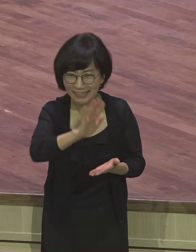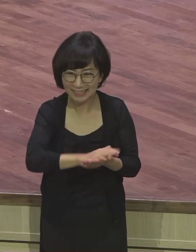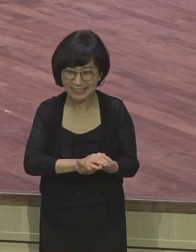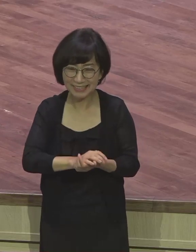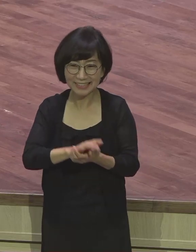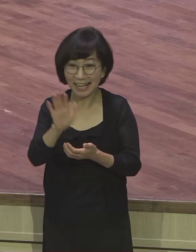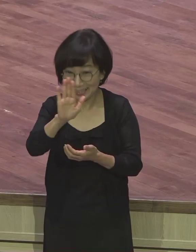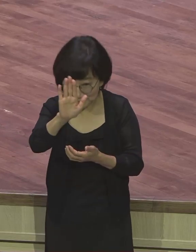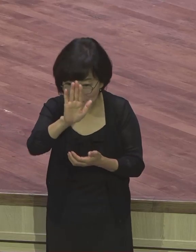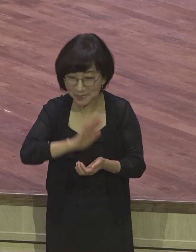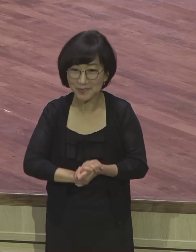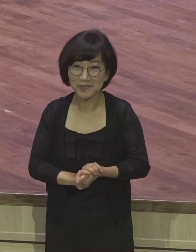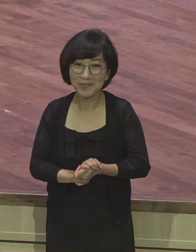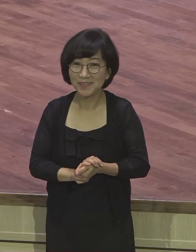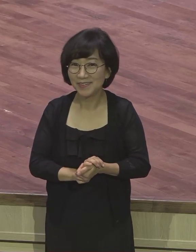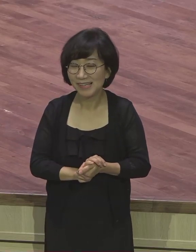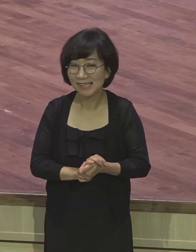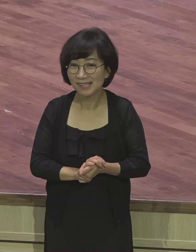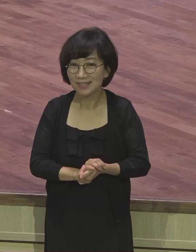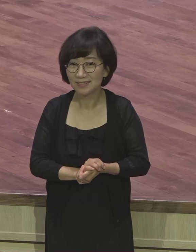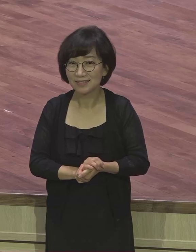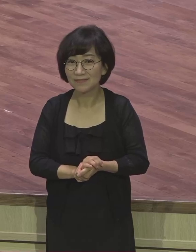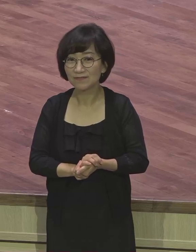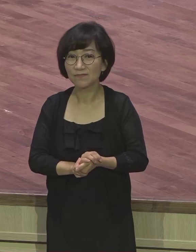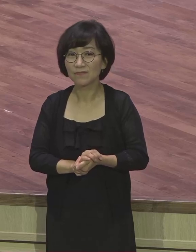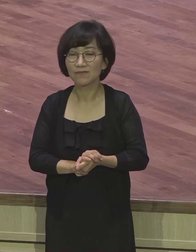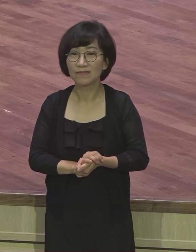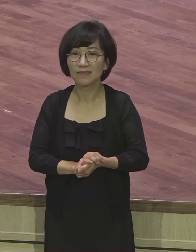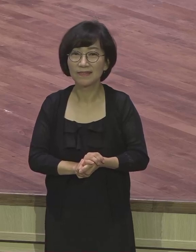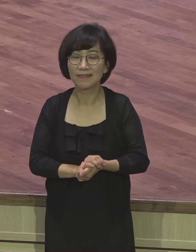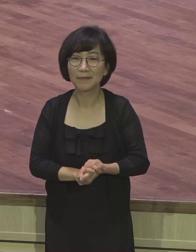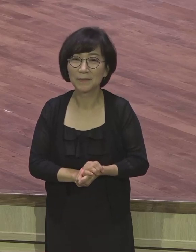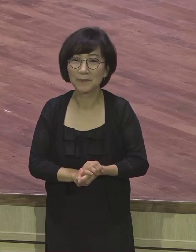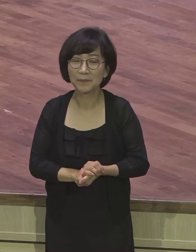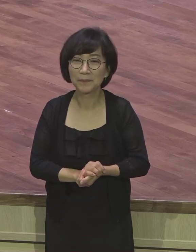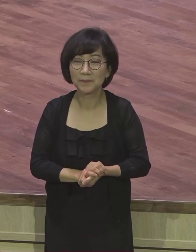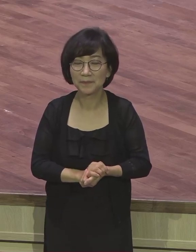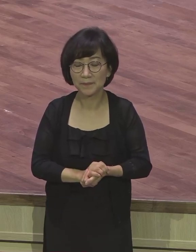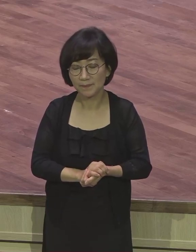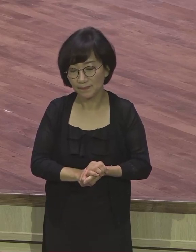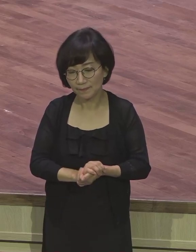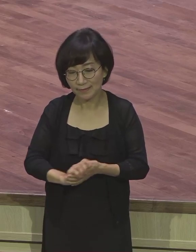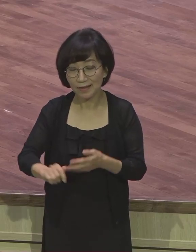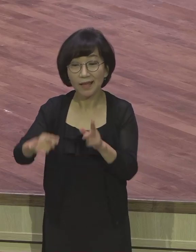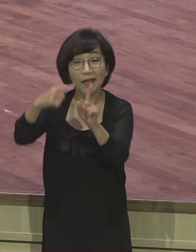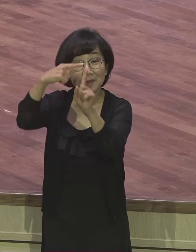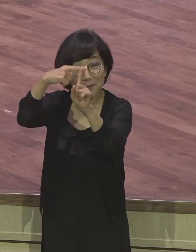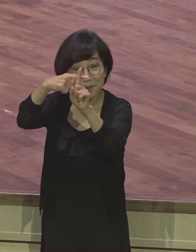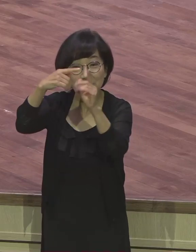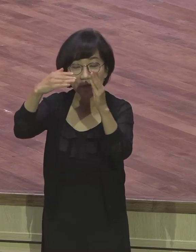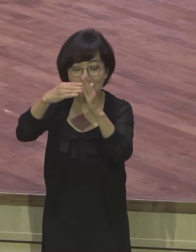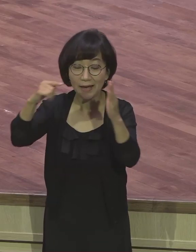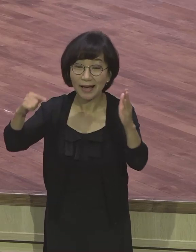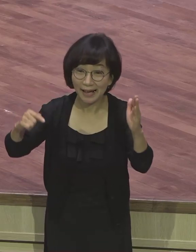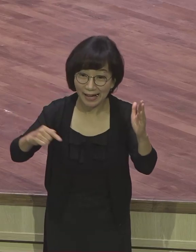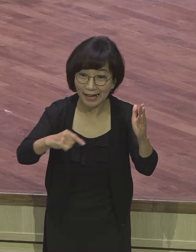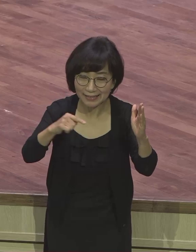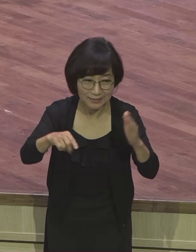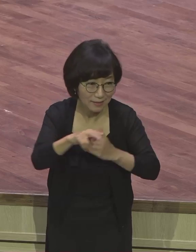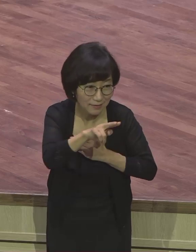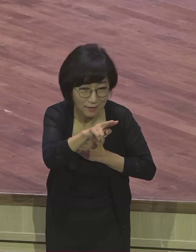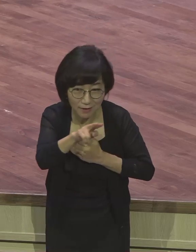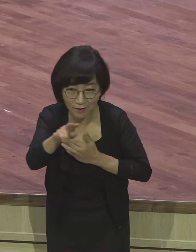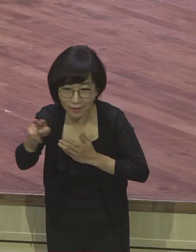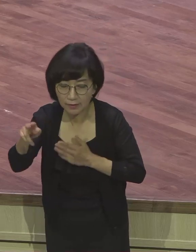은사, 그건 아나운서 은사고 다른 얘기예요. 그러니까 교회에서는요, 여러분 보면요, 이 말없이